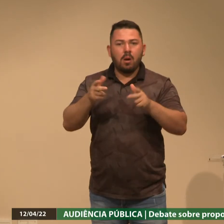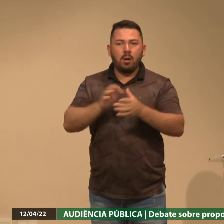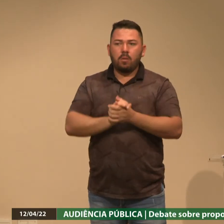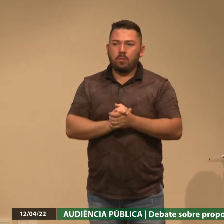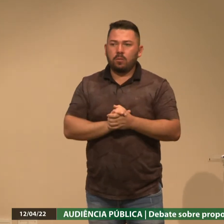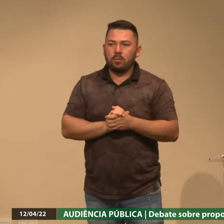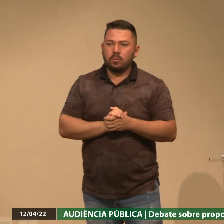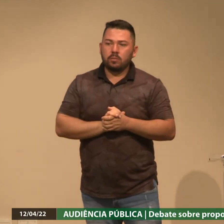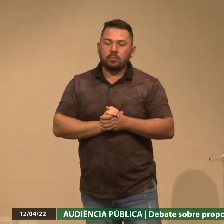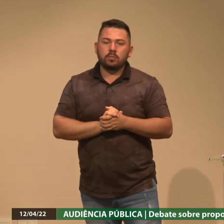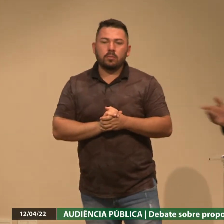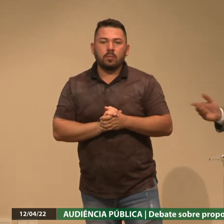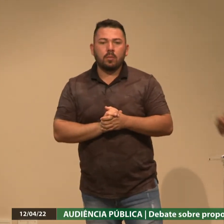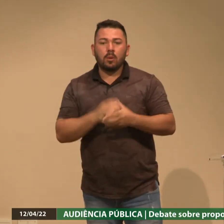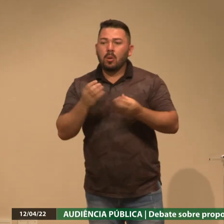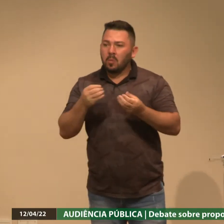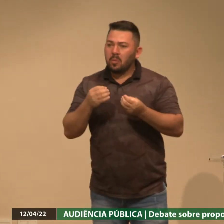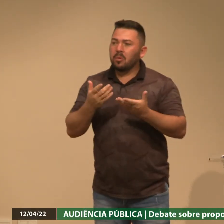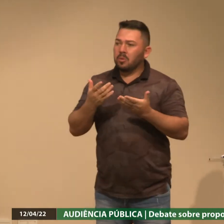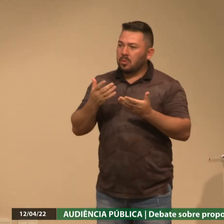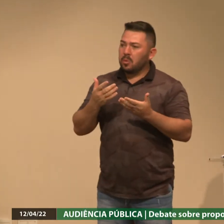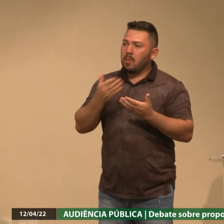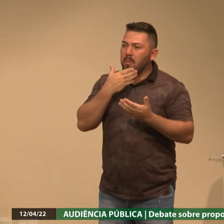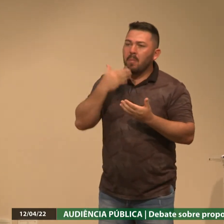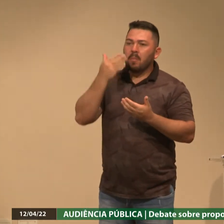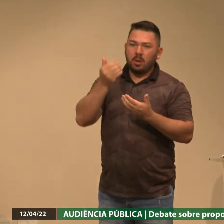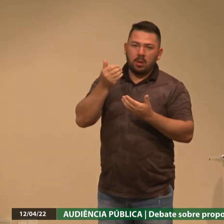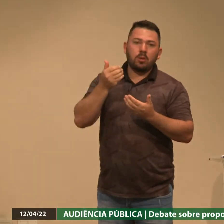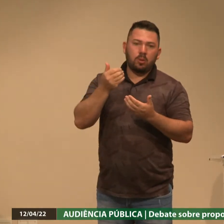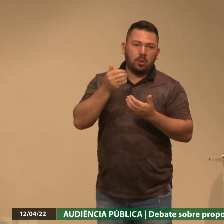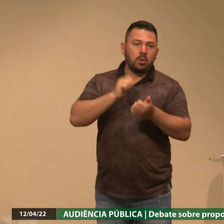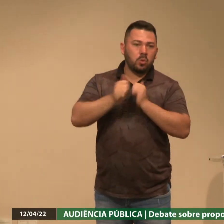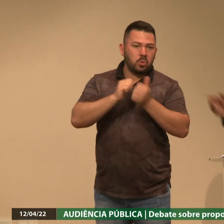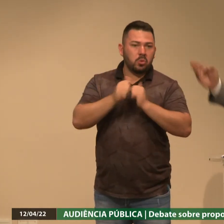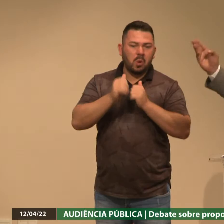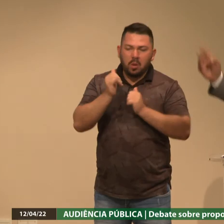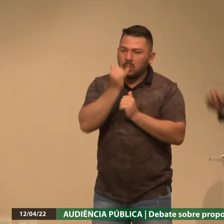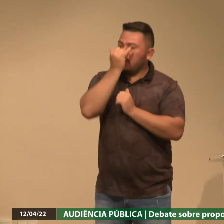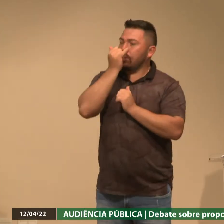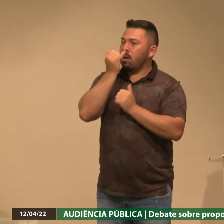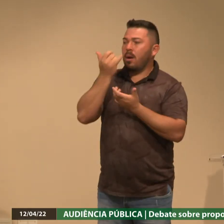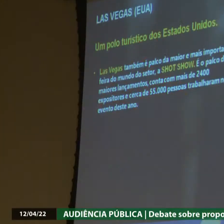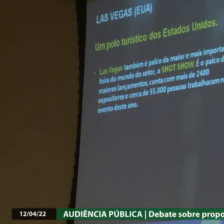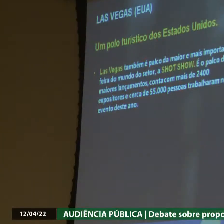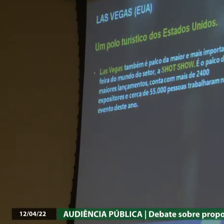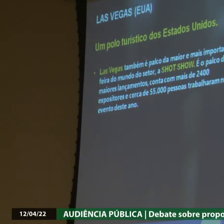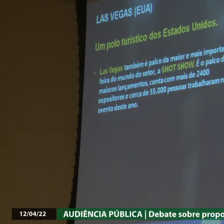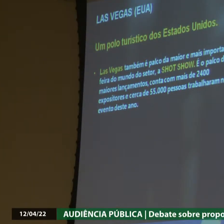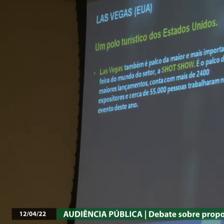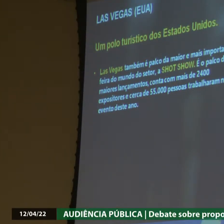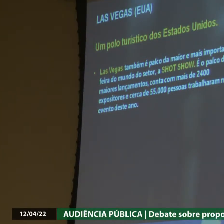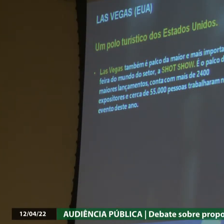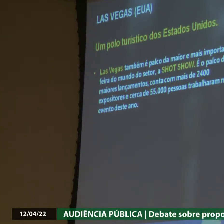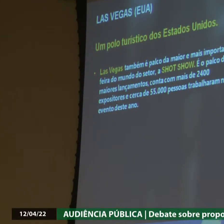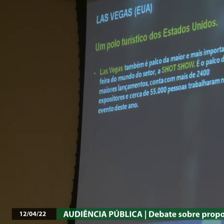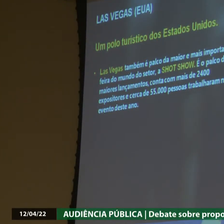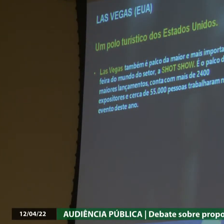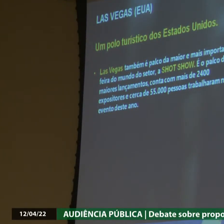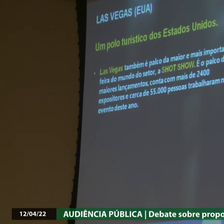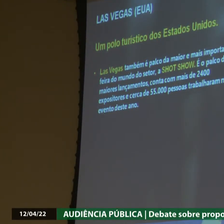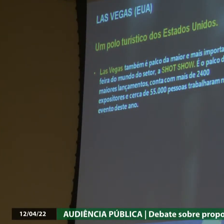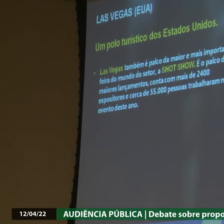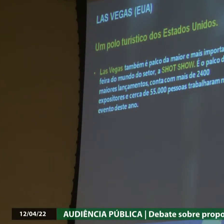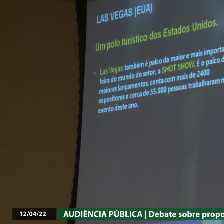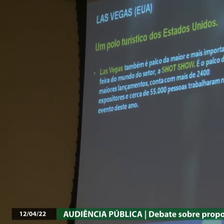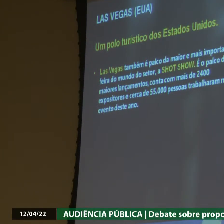estado Santa Catarina muito mais nobre do que o jogo de azar e lá também é muito importante que tem a feira do